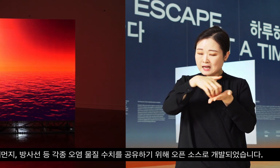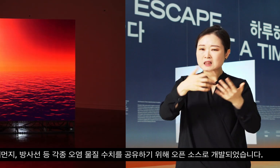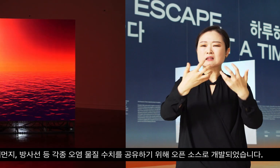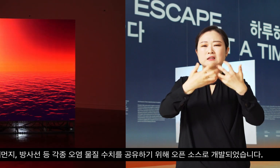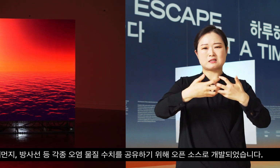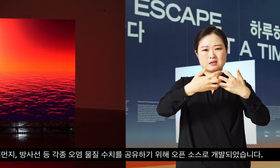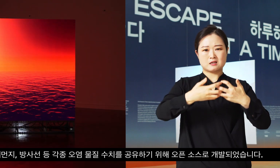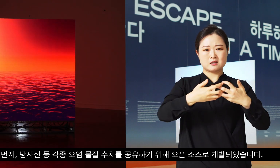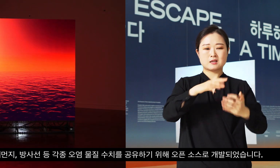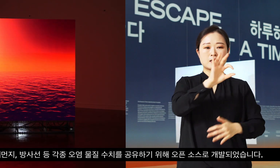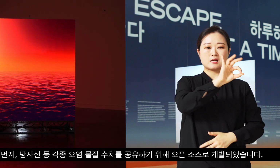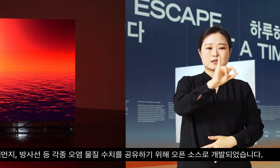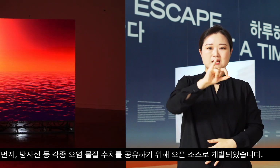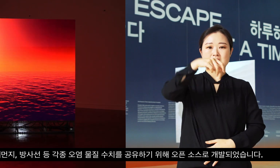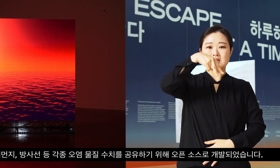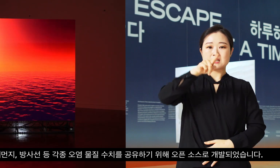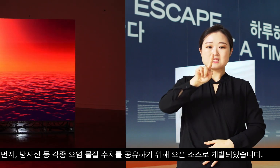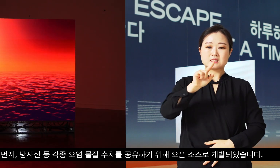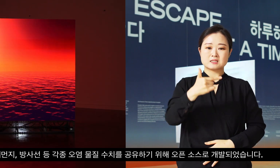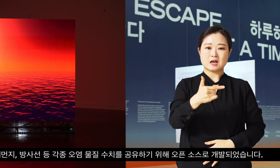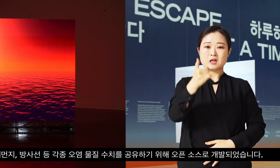이산화탄소, 미세먼지,